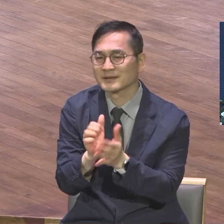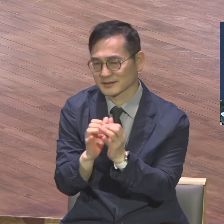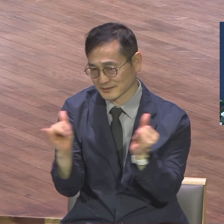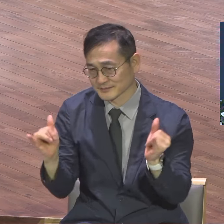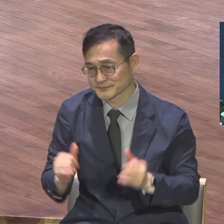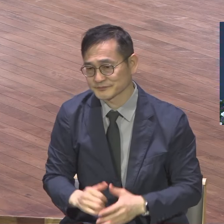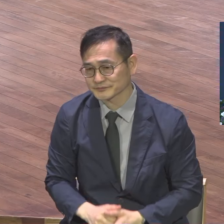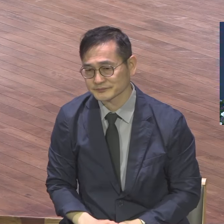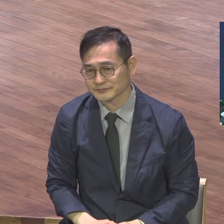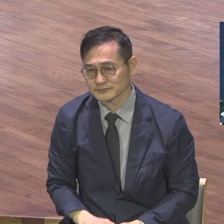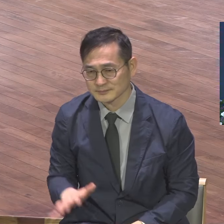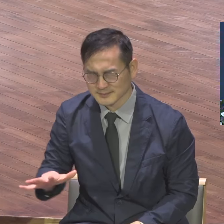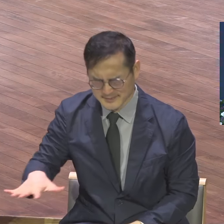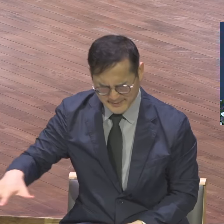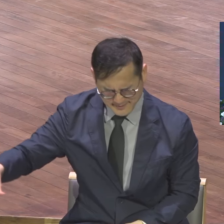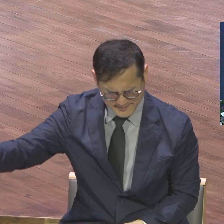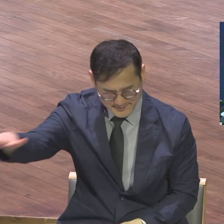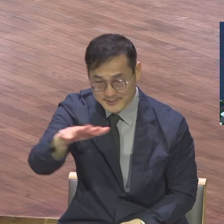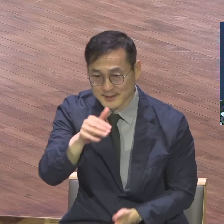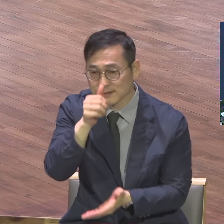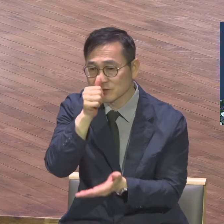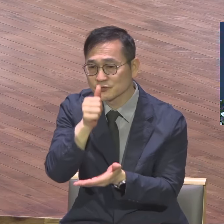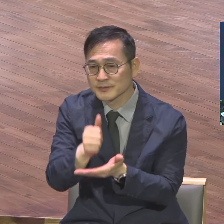모든 사람이 죄를 범하였으며